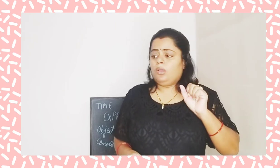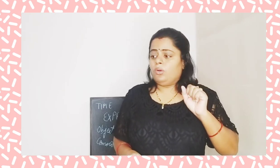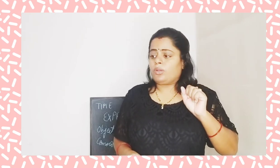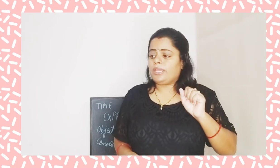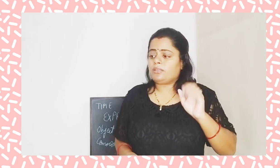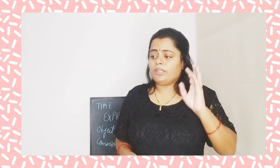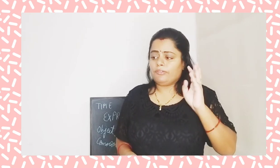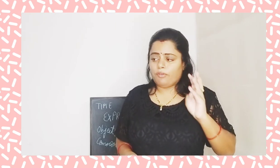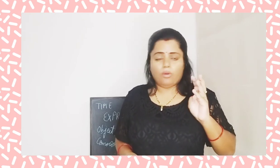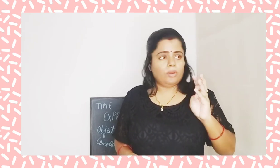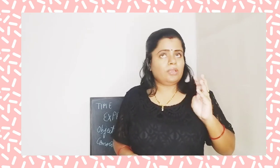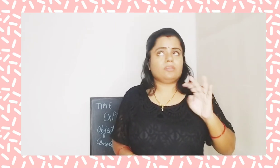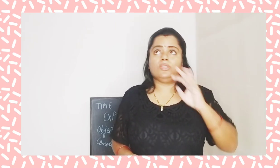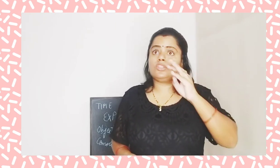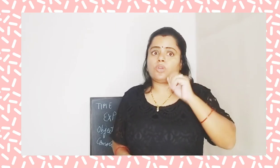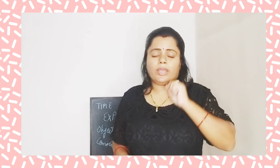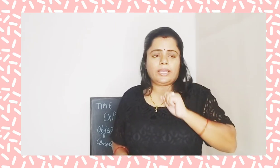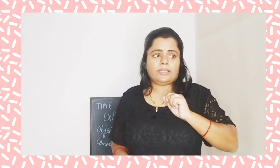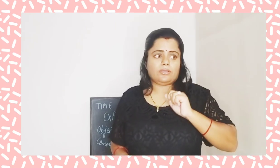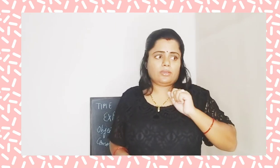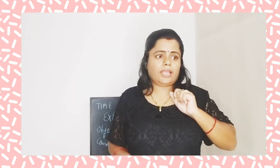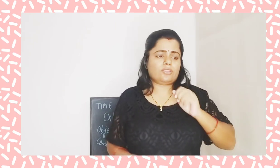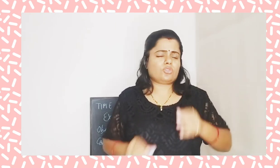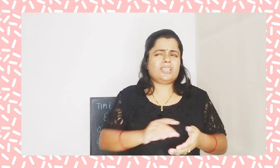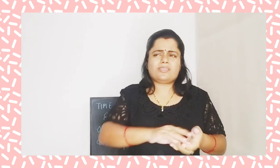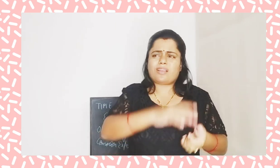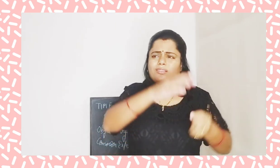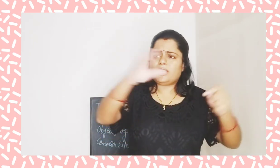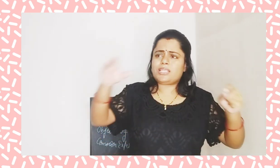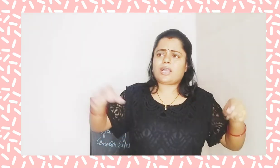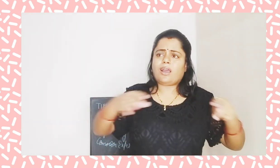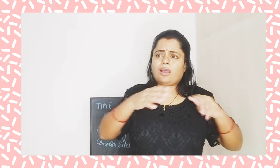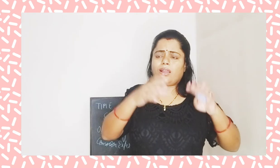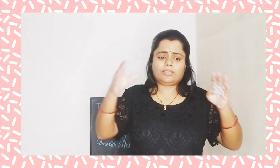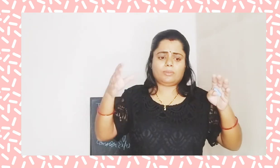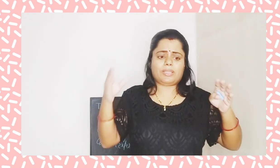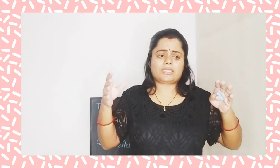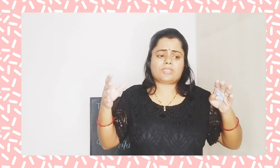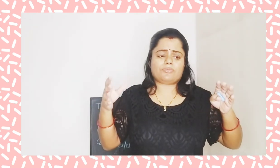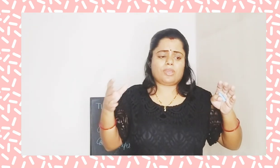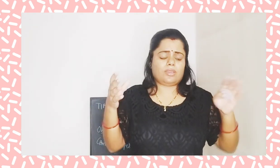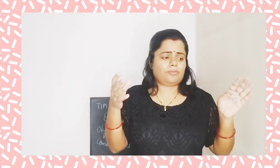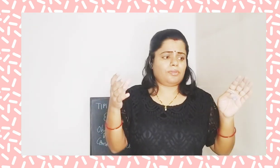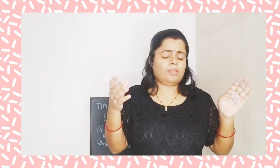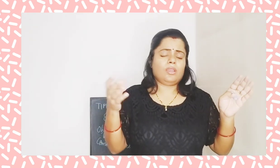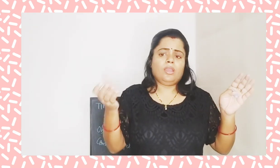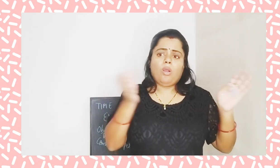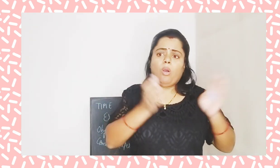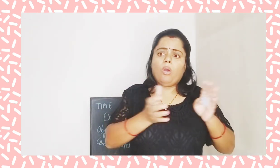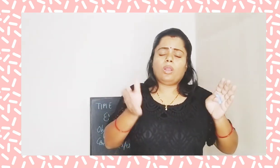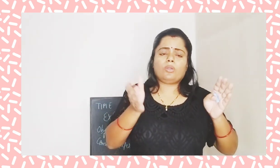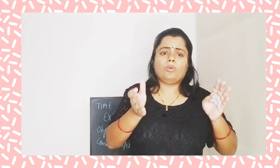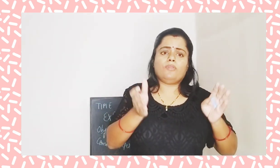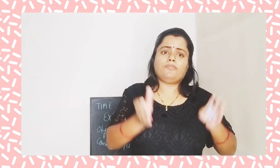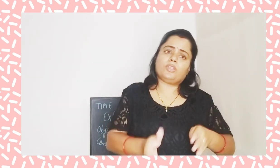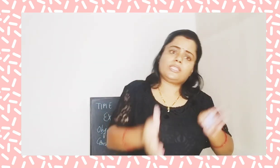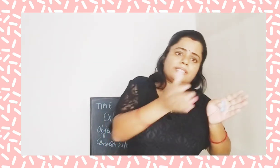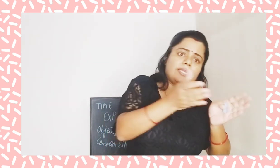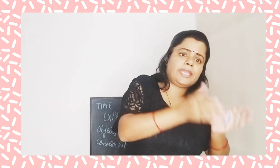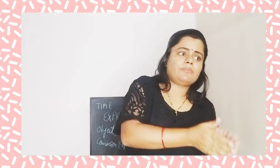ओके, द फोन, द टॉयलेट, राइट? सो दीज आर द प्लेसेस वेयर वी ऑल गो फॉर द सेम